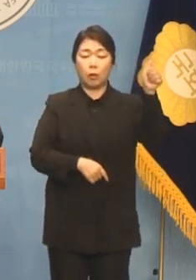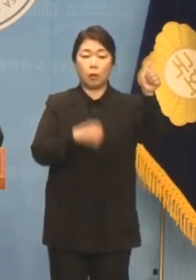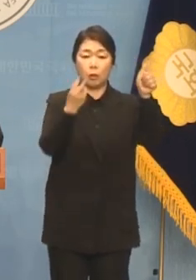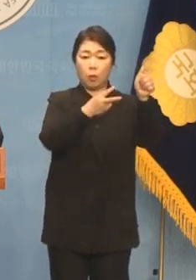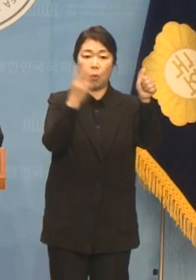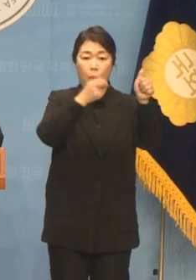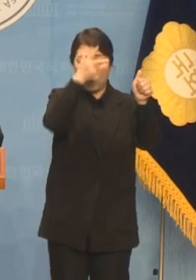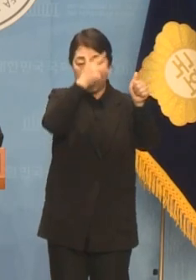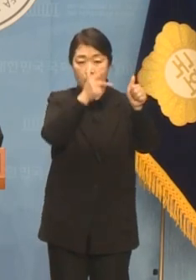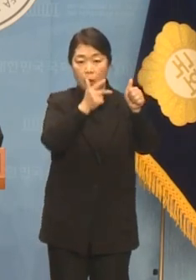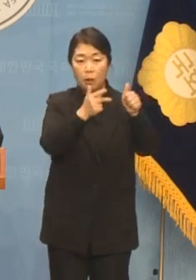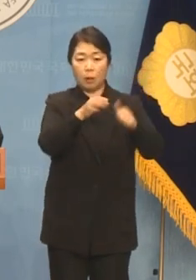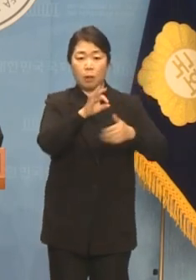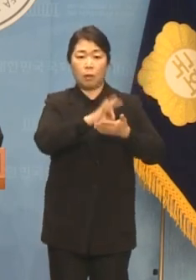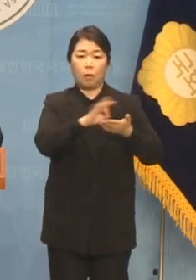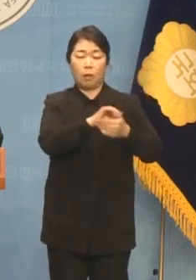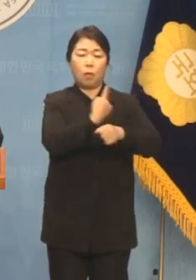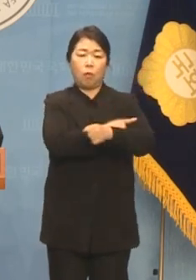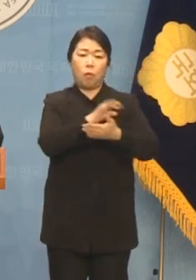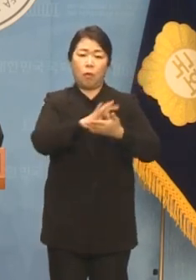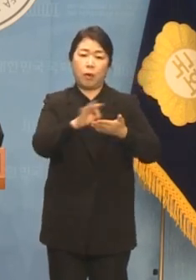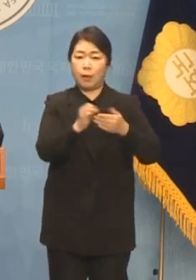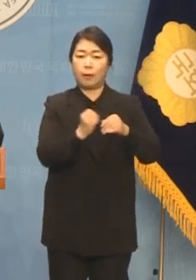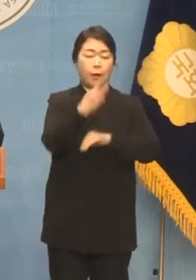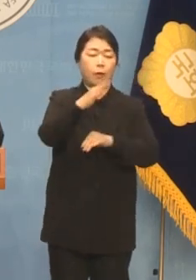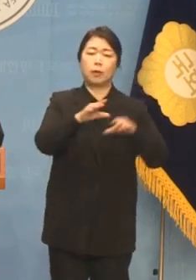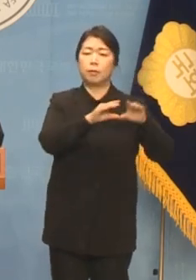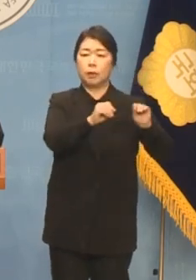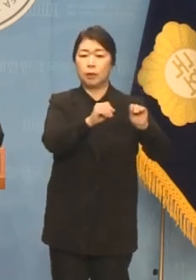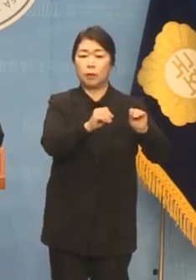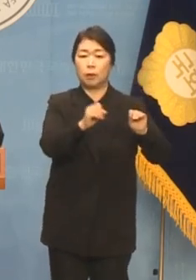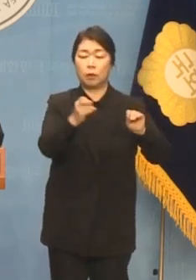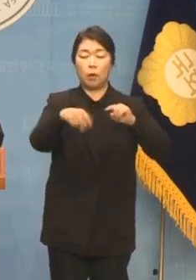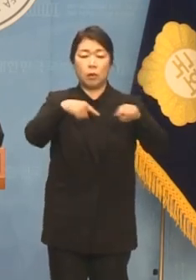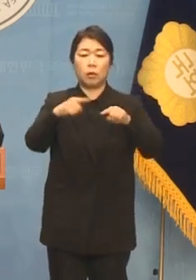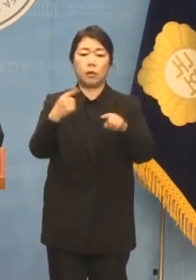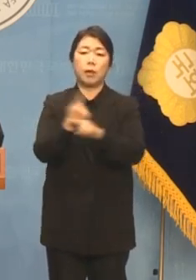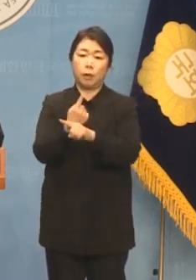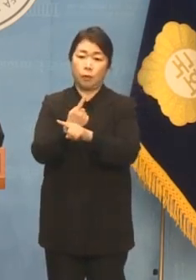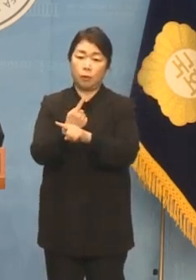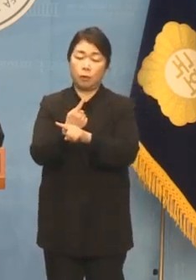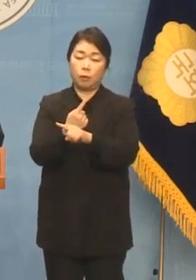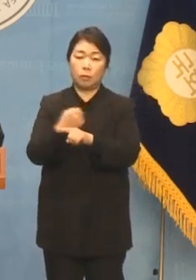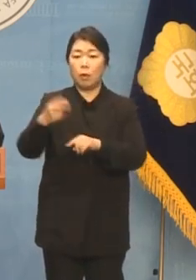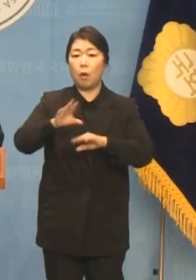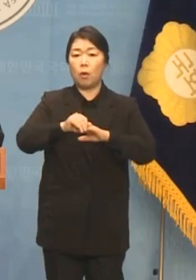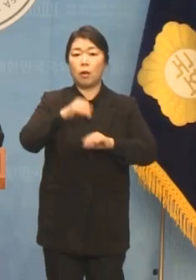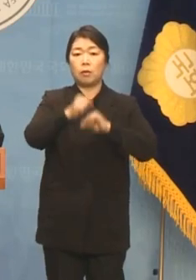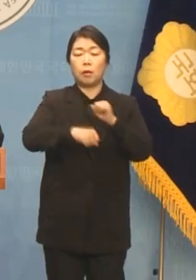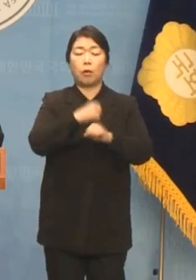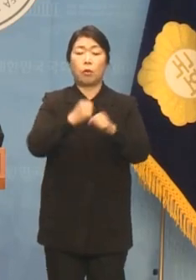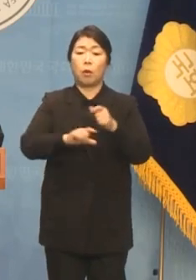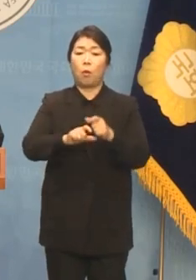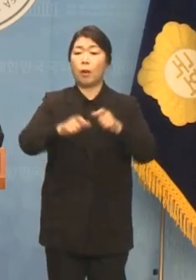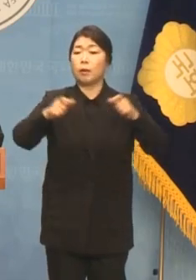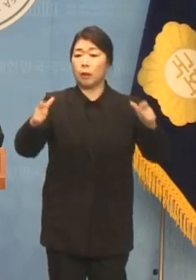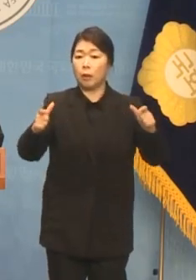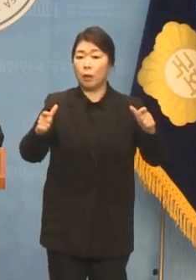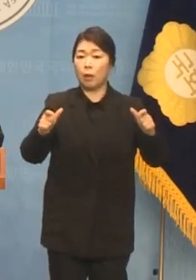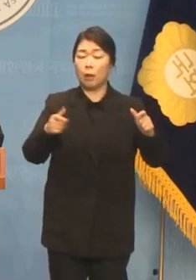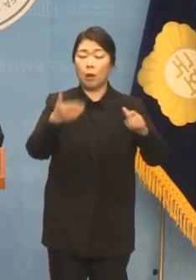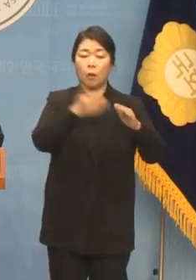방지와 정치 개혁 언론의 자유 확대와 공공성